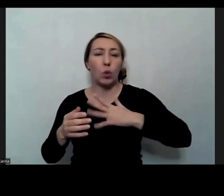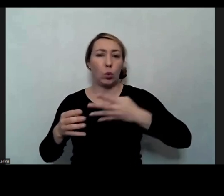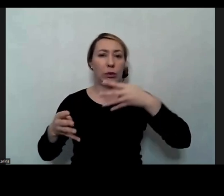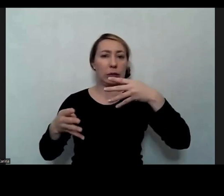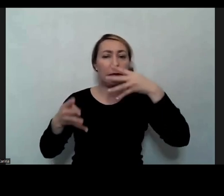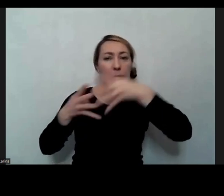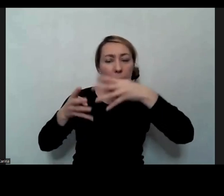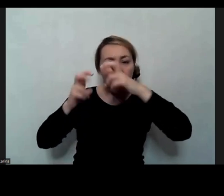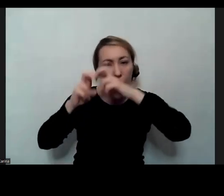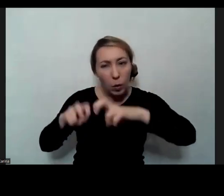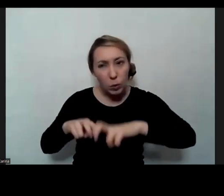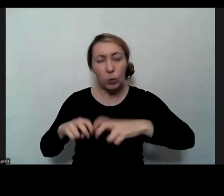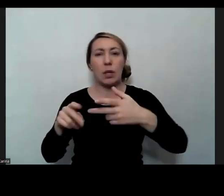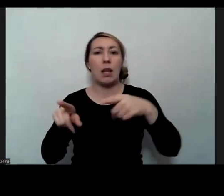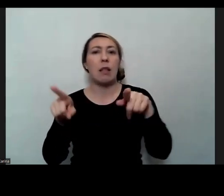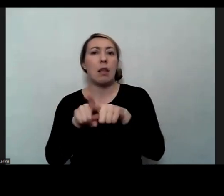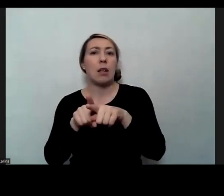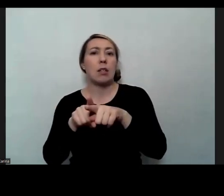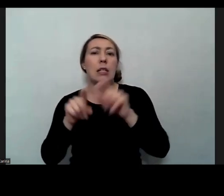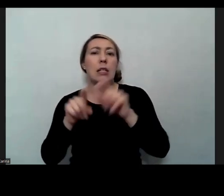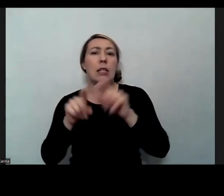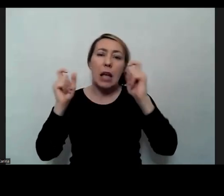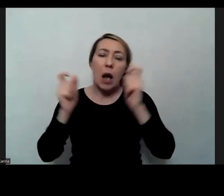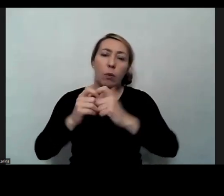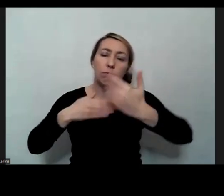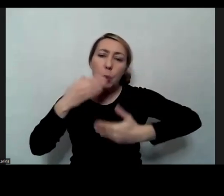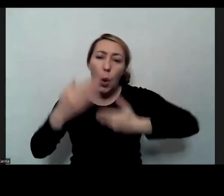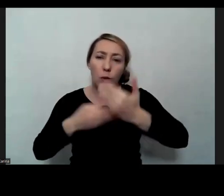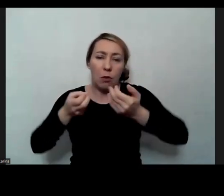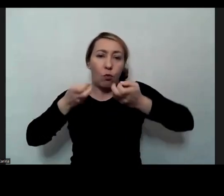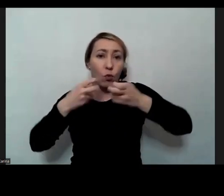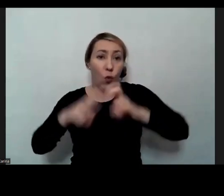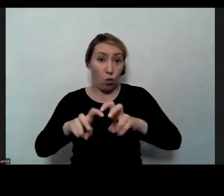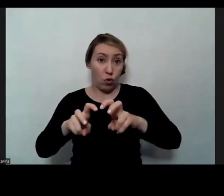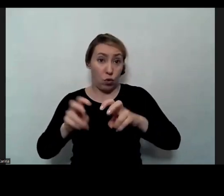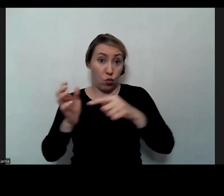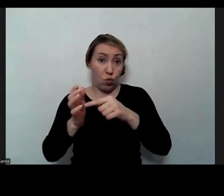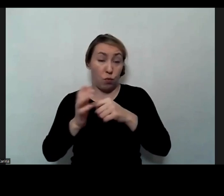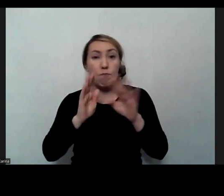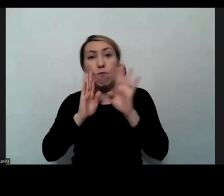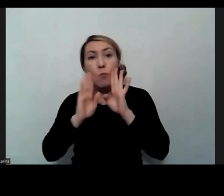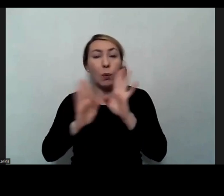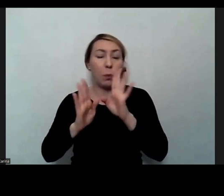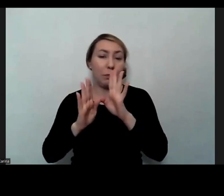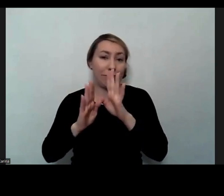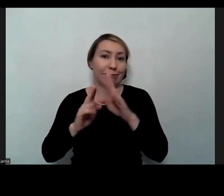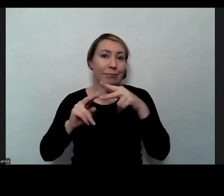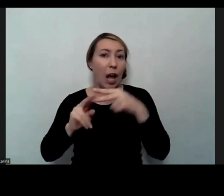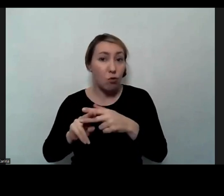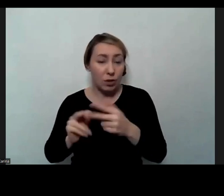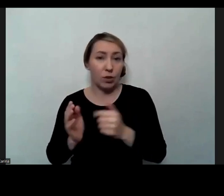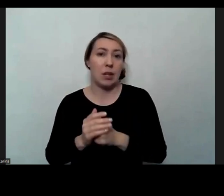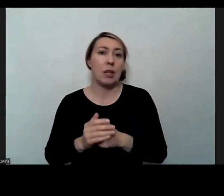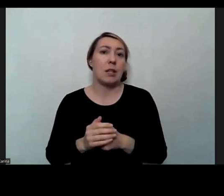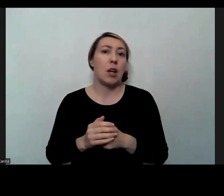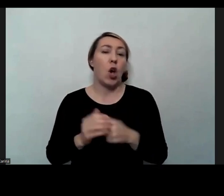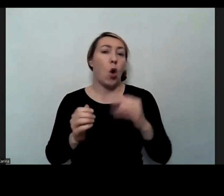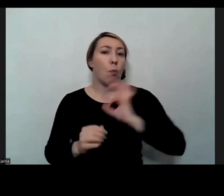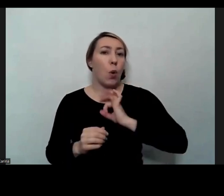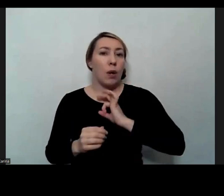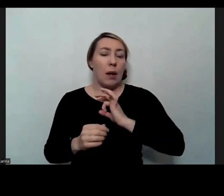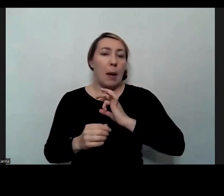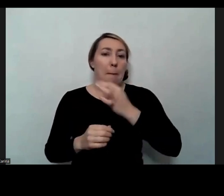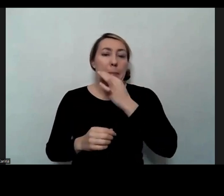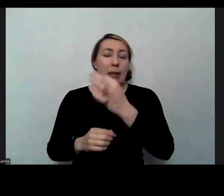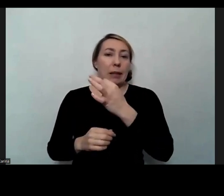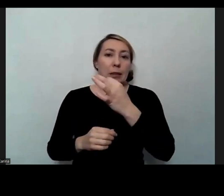diagnostycznej, i takich, które też dotyczą całego procesu tworzenia tego typu narzędzi. Te moje pytania bazują w dużej